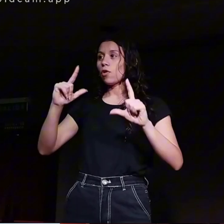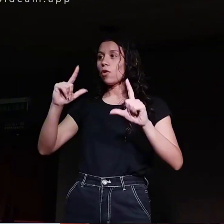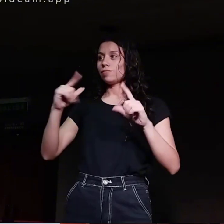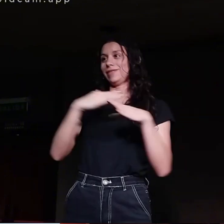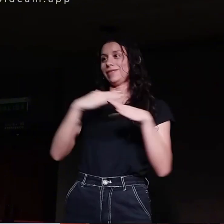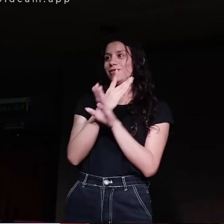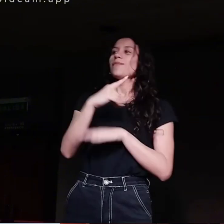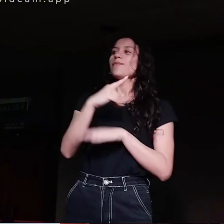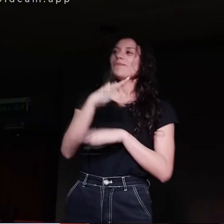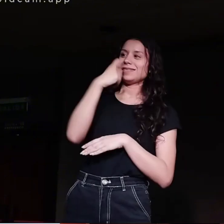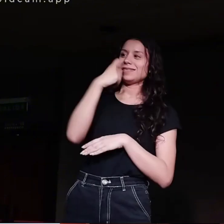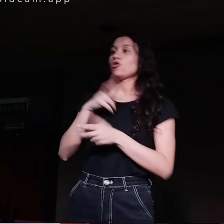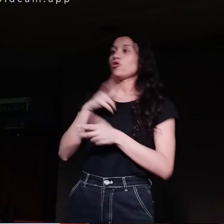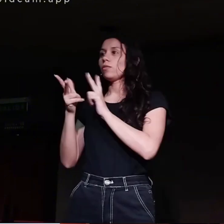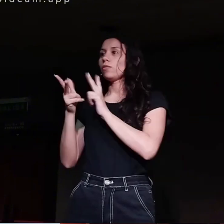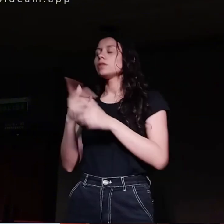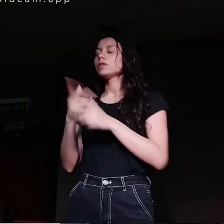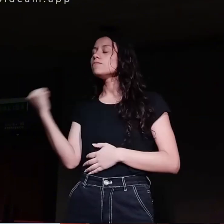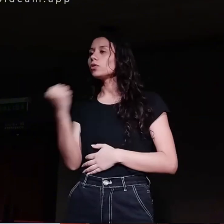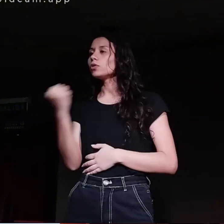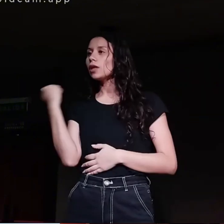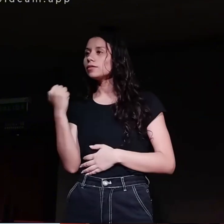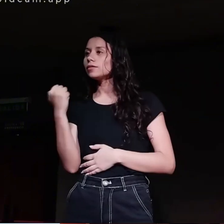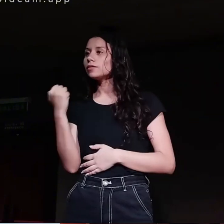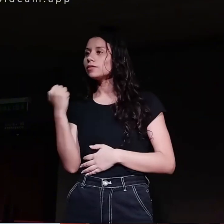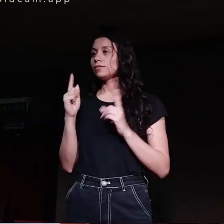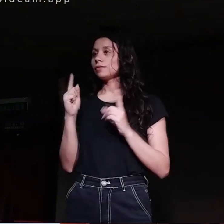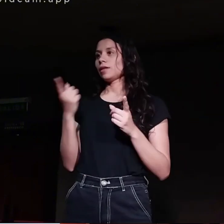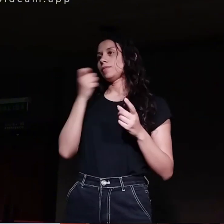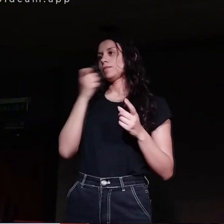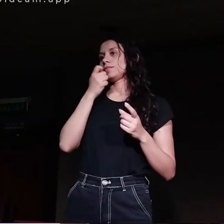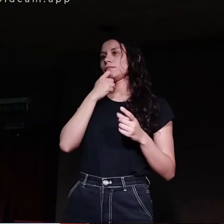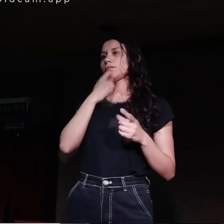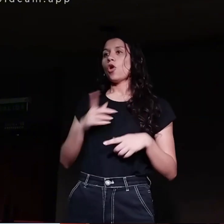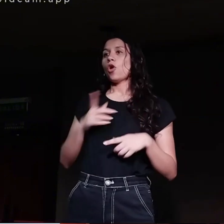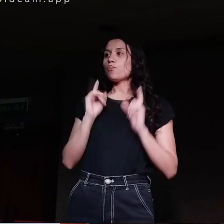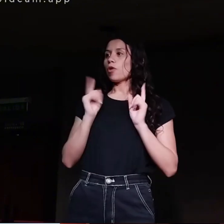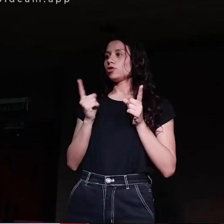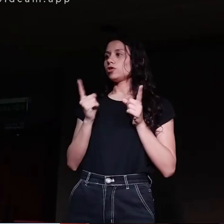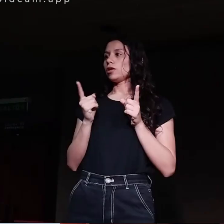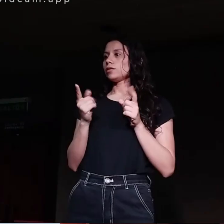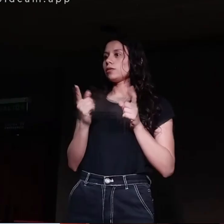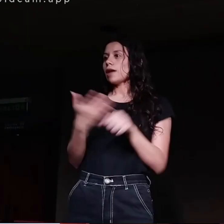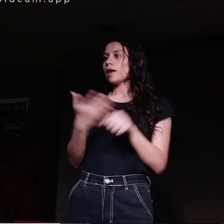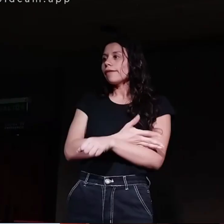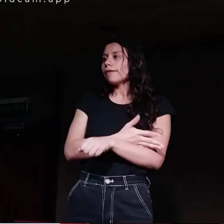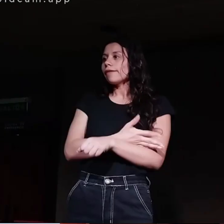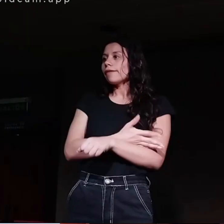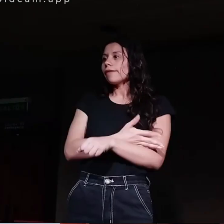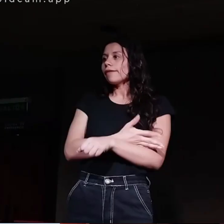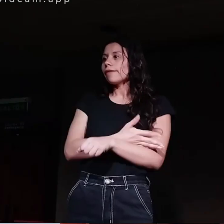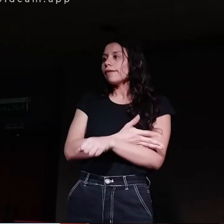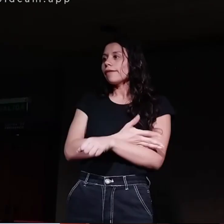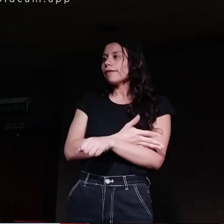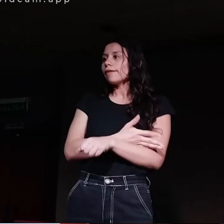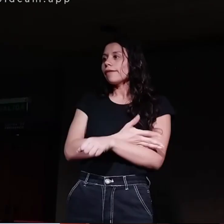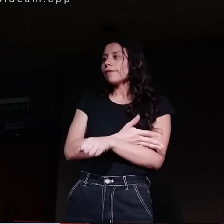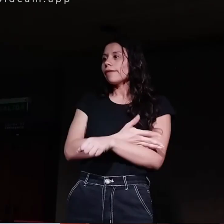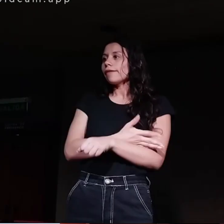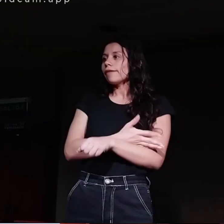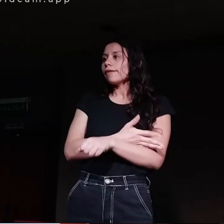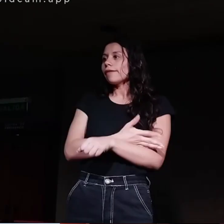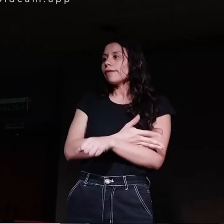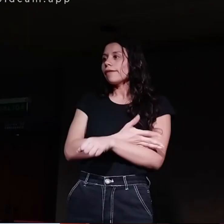que es muy importante la formación docente en eso, en los profesorados, eh, es fundamental